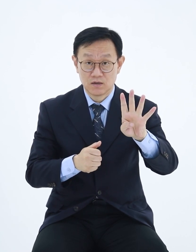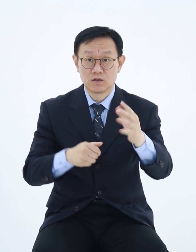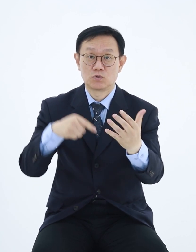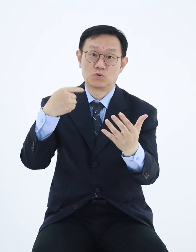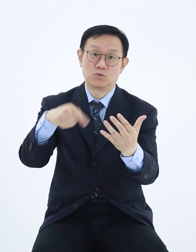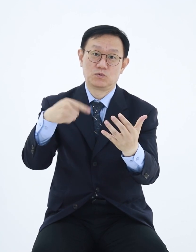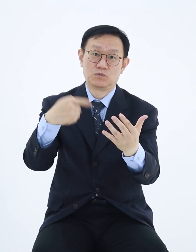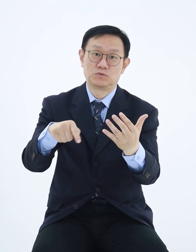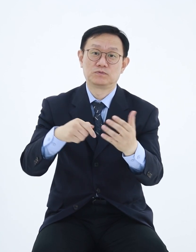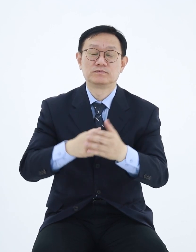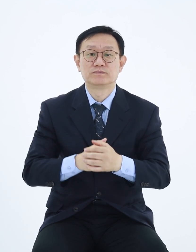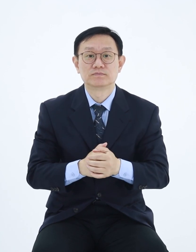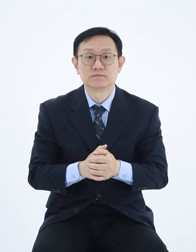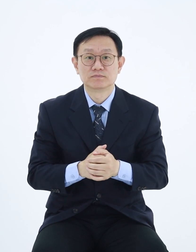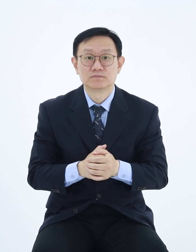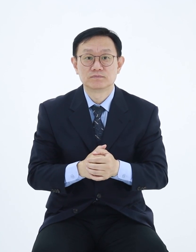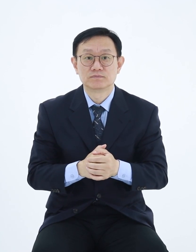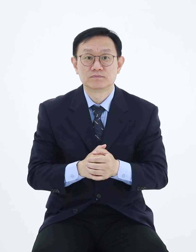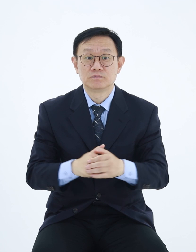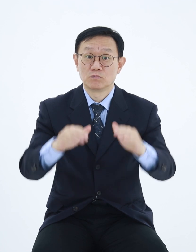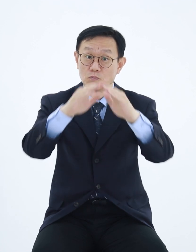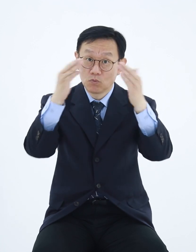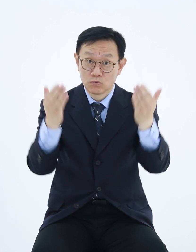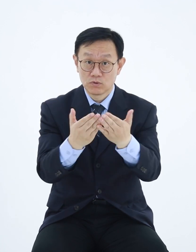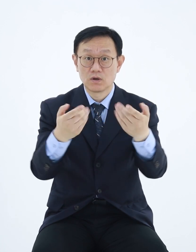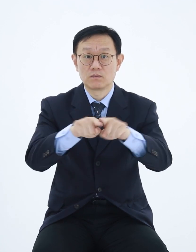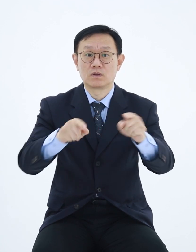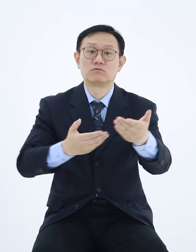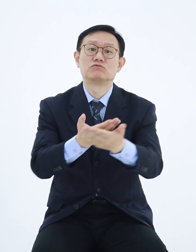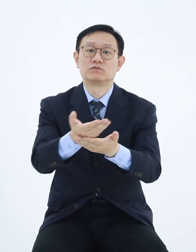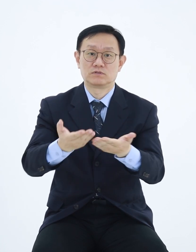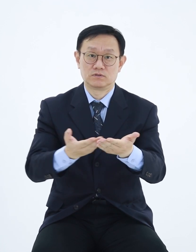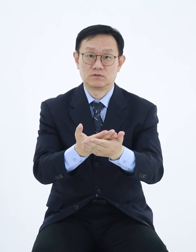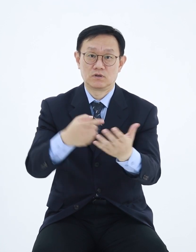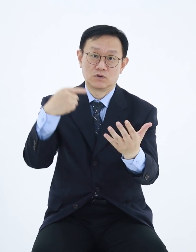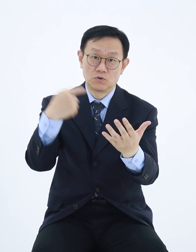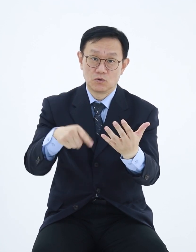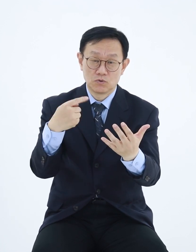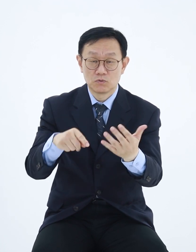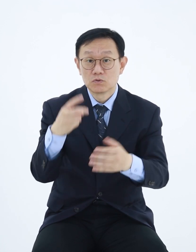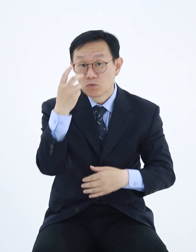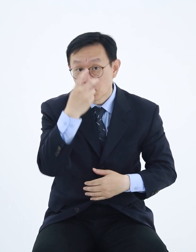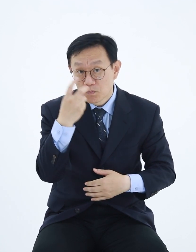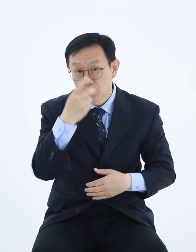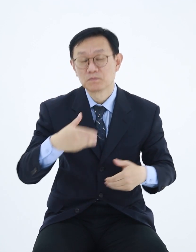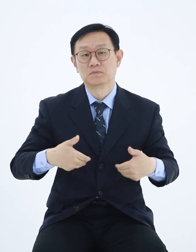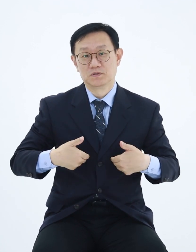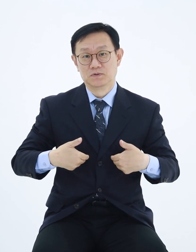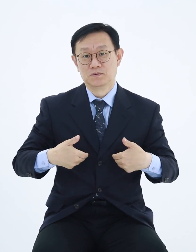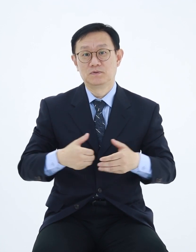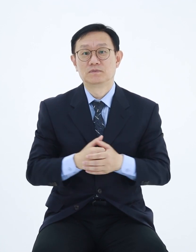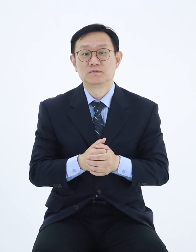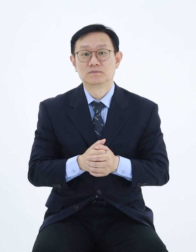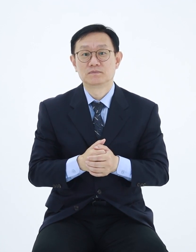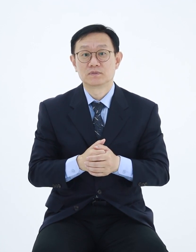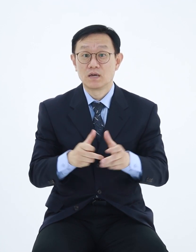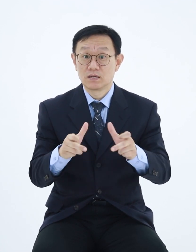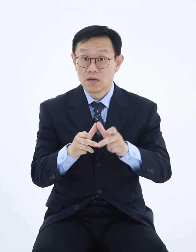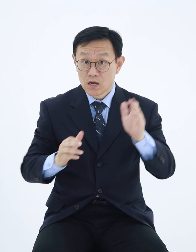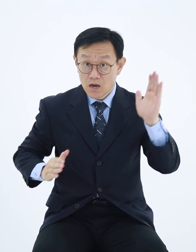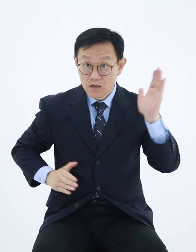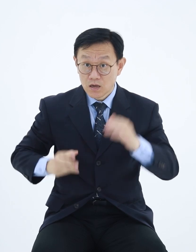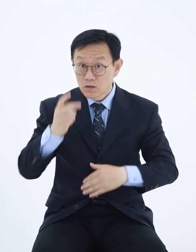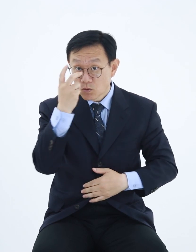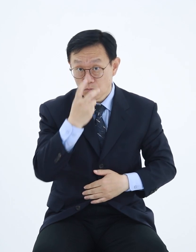제24조 교육 모두가 함께 누릴 수 있는 교육과 돌봄이 필요해요. 장애